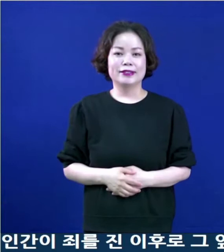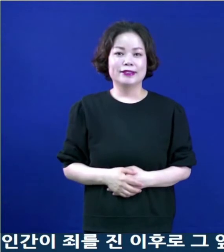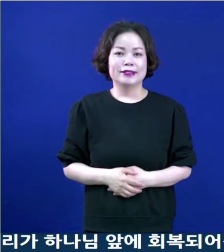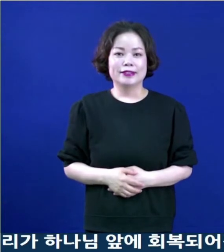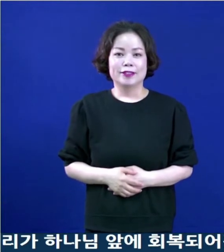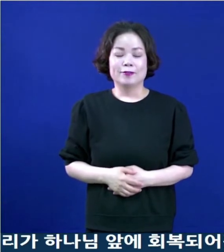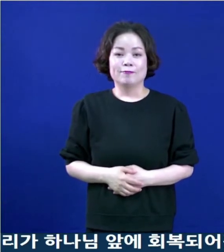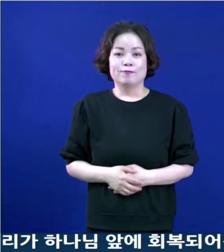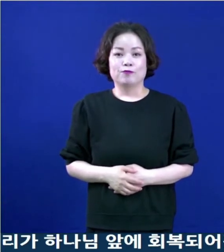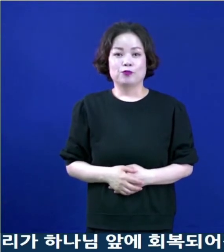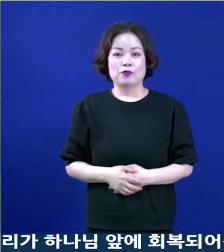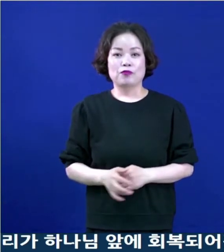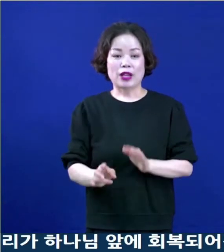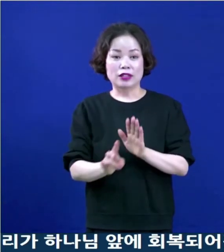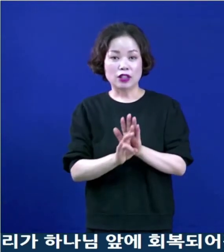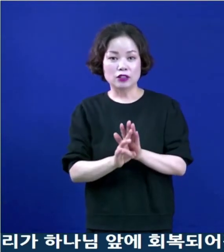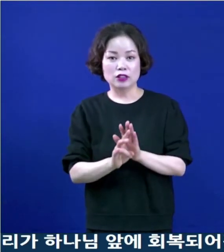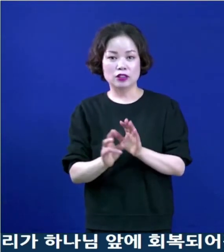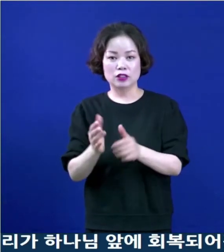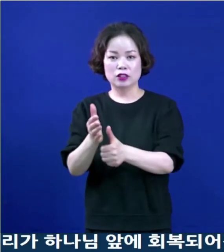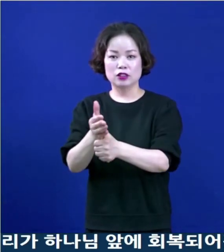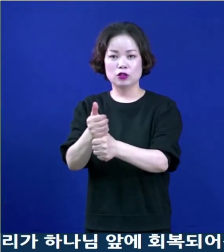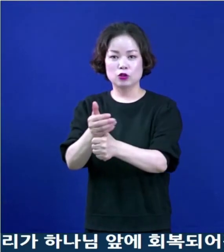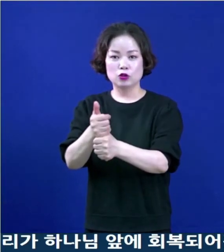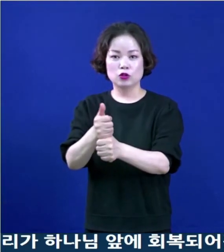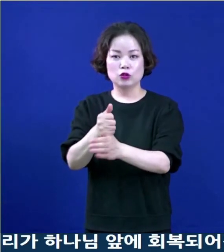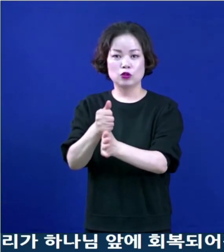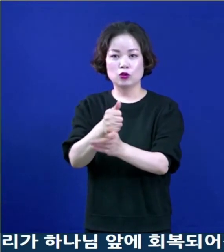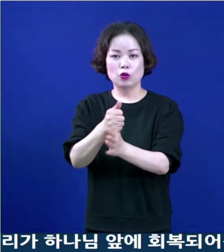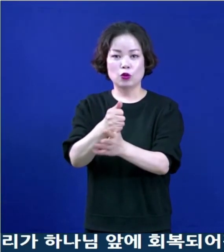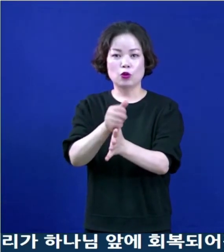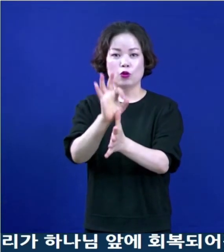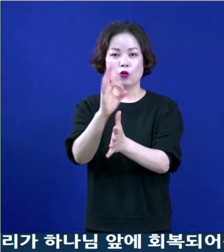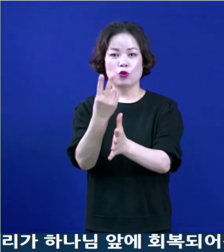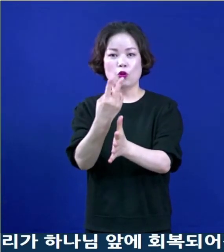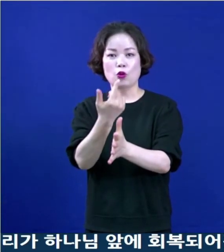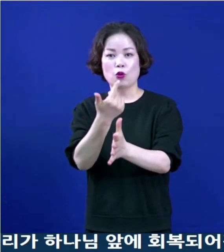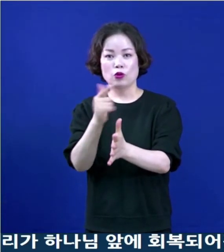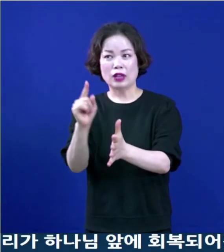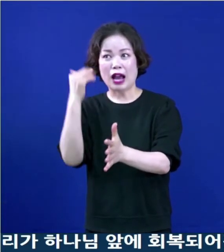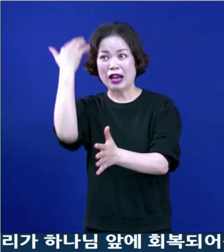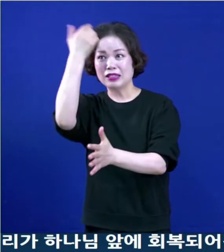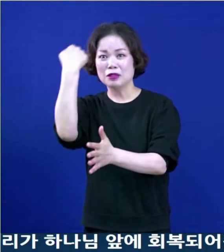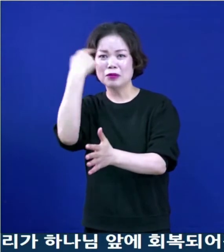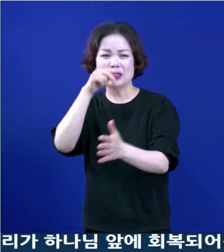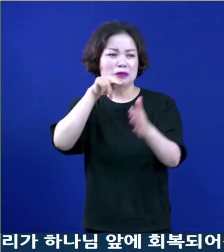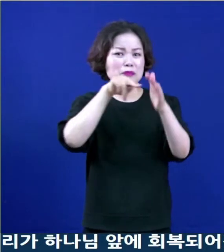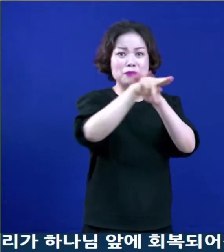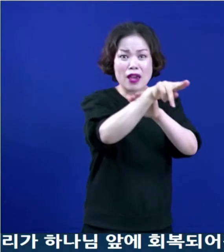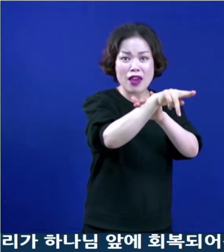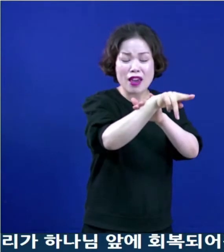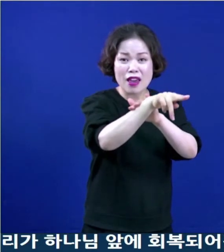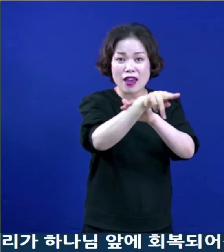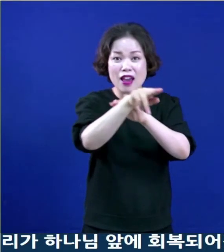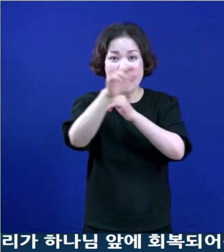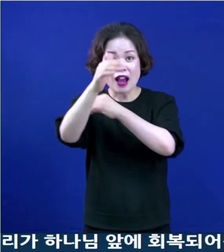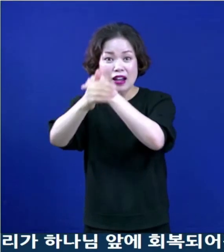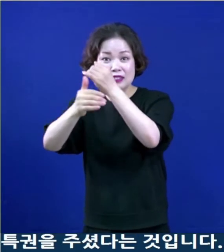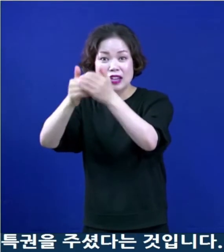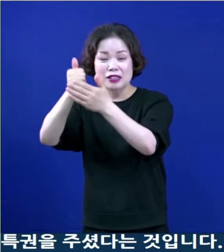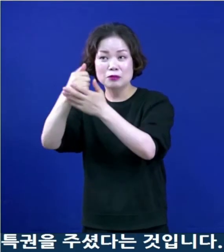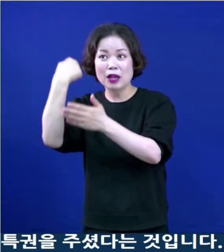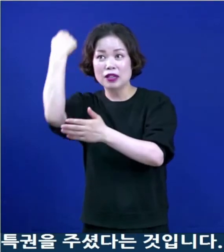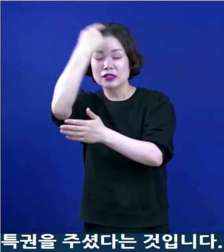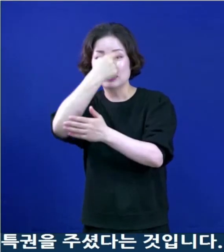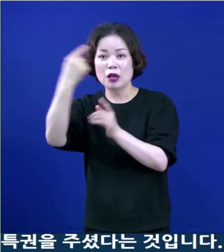선지자 요나가 하나님의 뜻을 거부할 때 아버지의 낯을 피했다라고 얘기합니다. 그런데 그 하나님의 낯을 볼